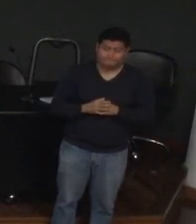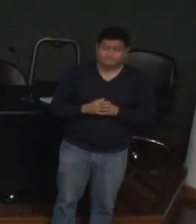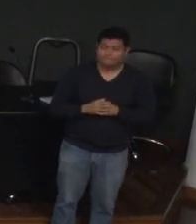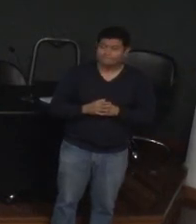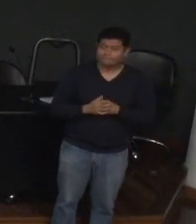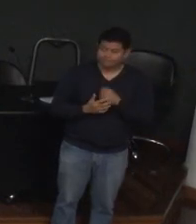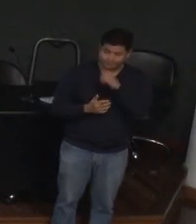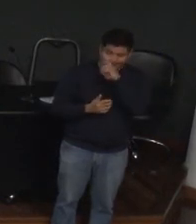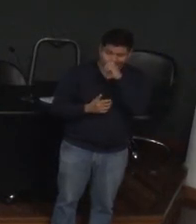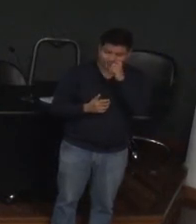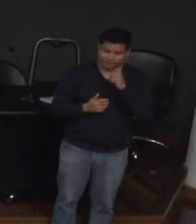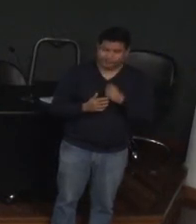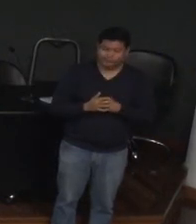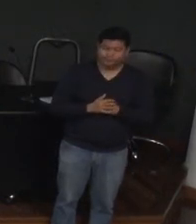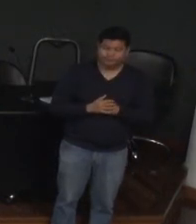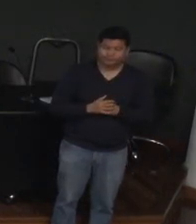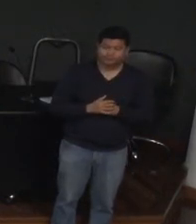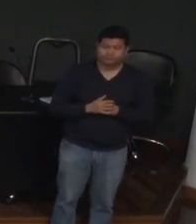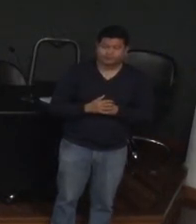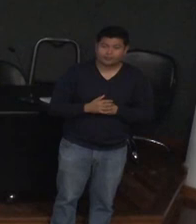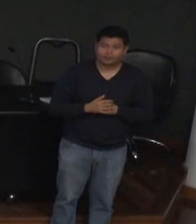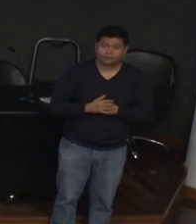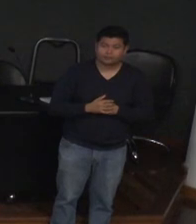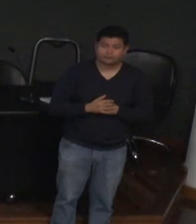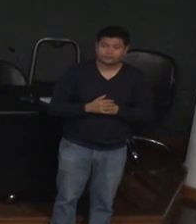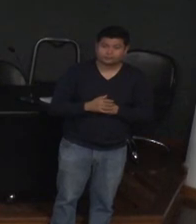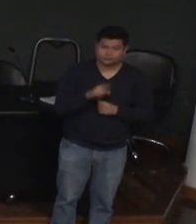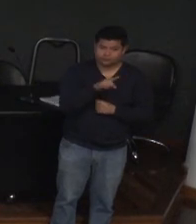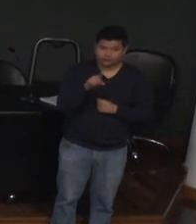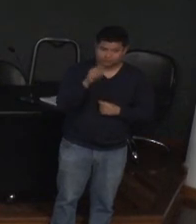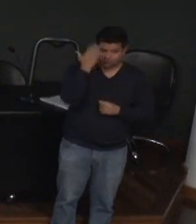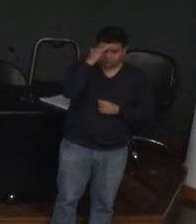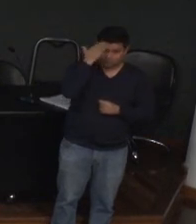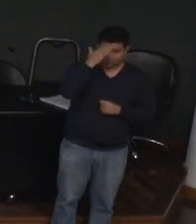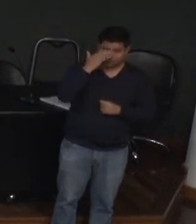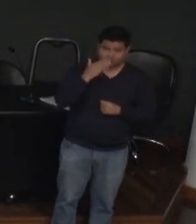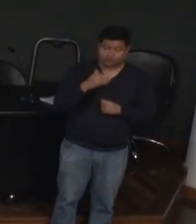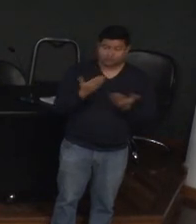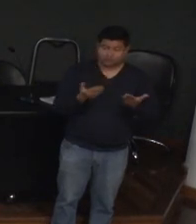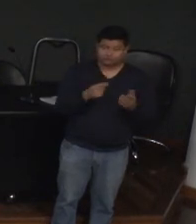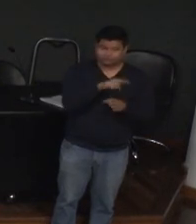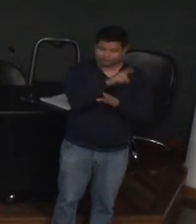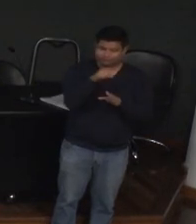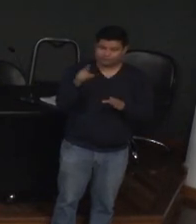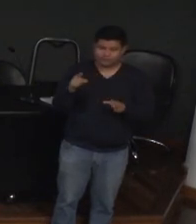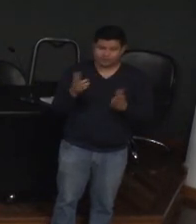risco que seja mais conservador. Entenderam, pessoal? Vamos voltar.